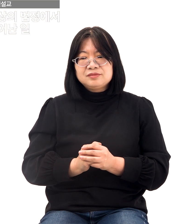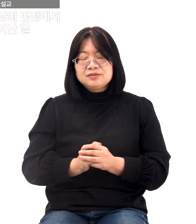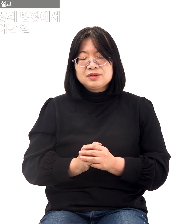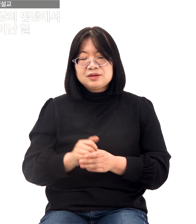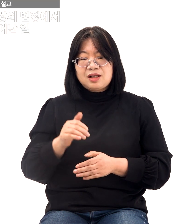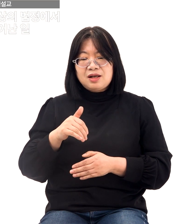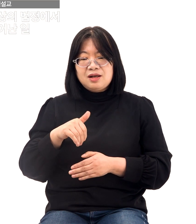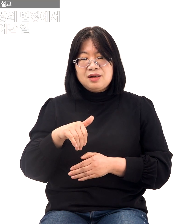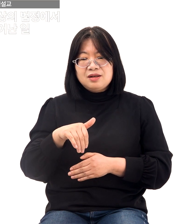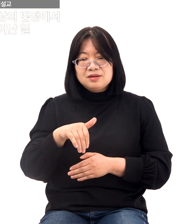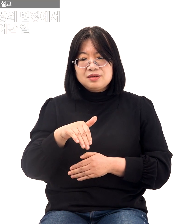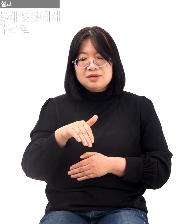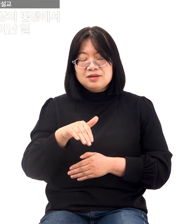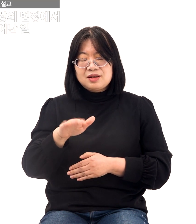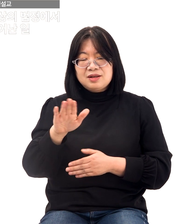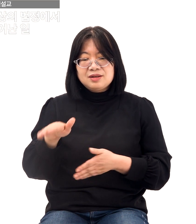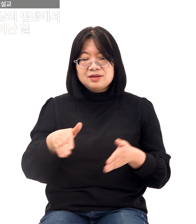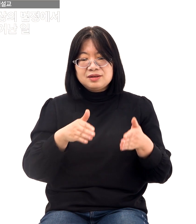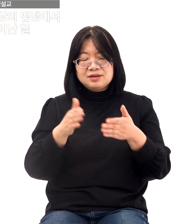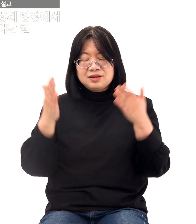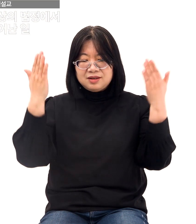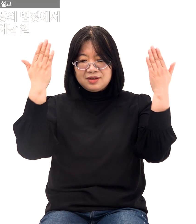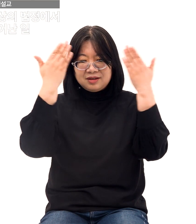가는 길